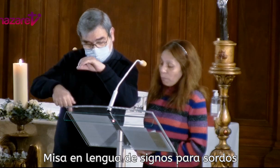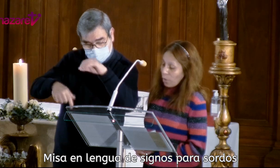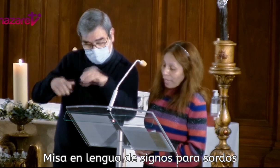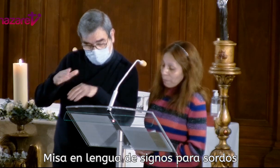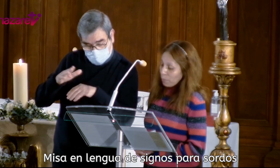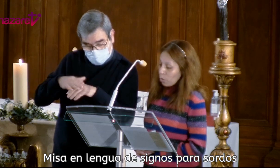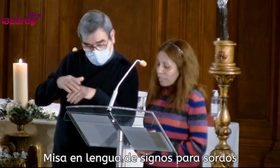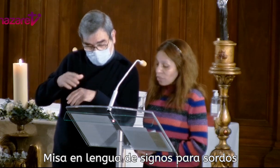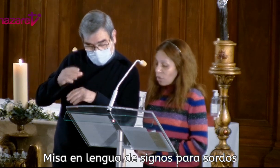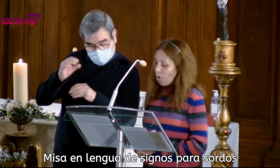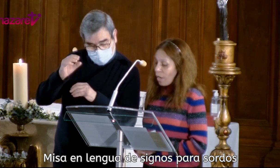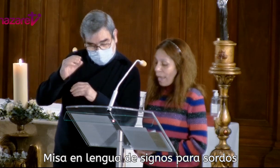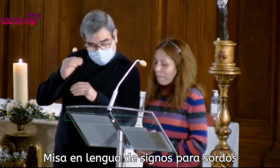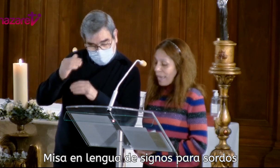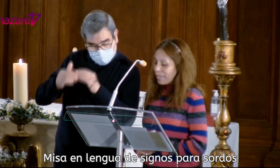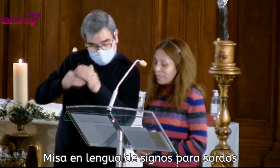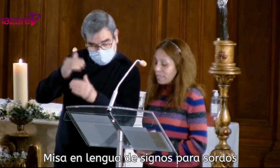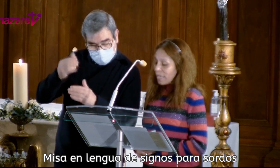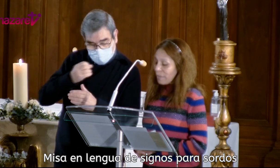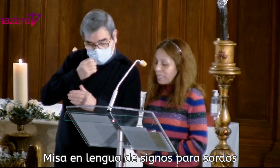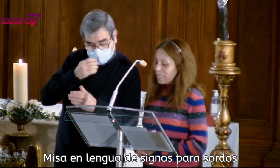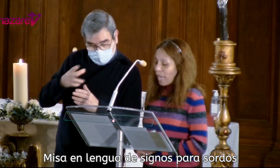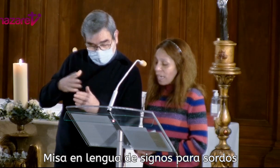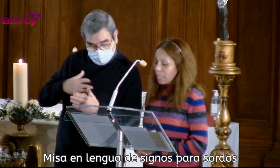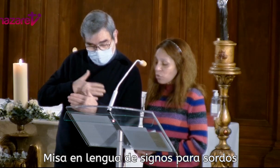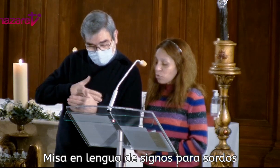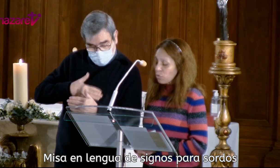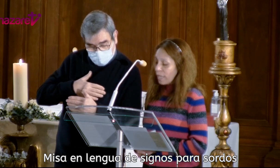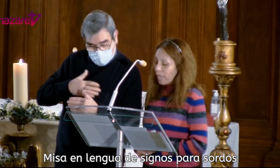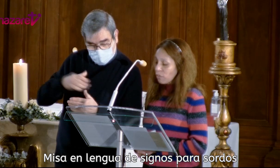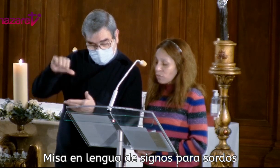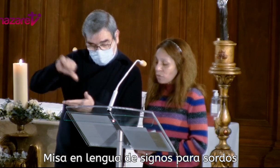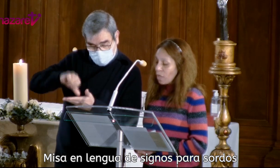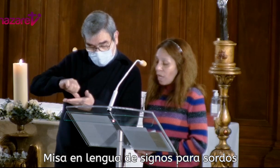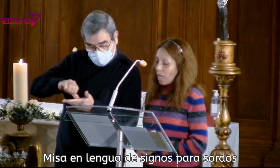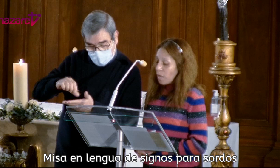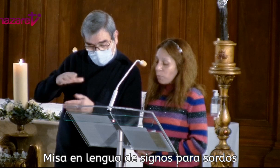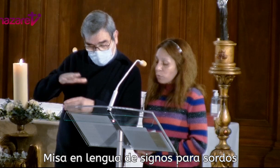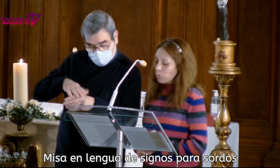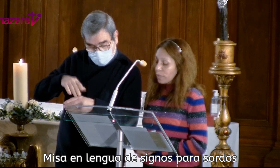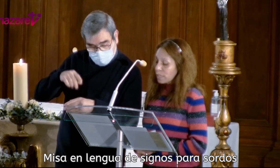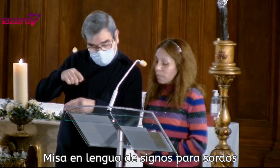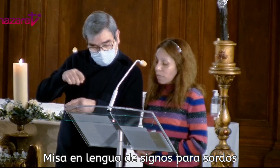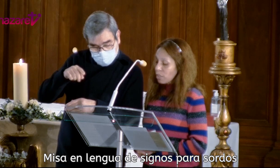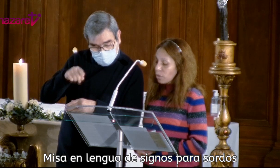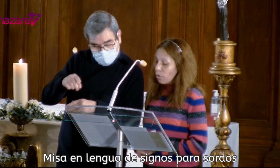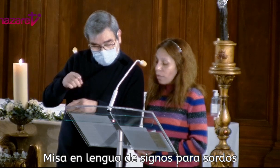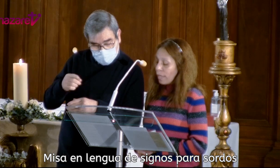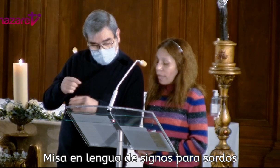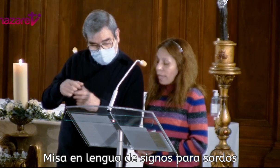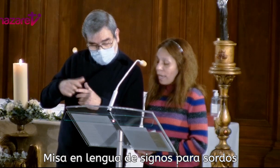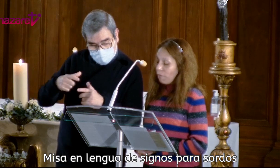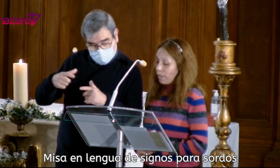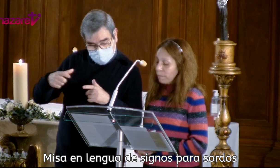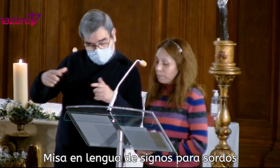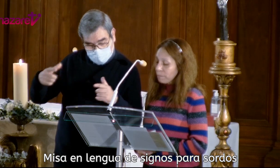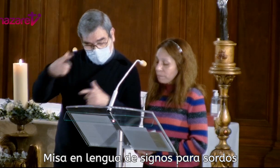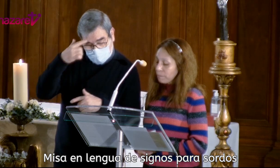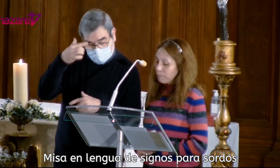el progreso, la paz y el bienestar de sus ciudadanos y por su crecimiento en la fe.